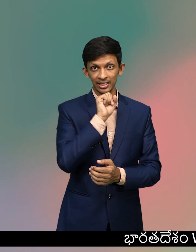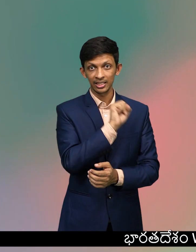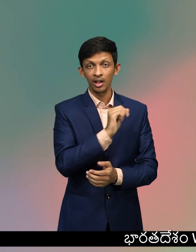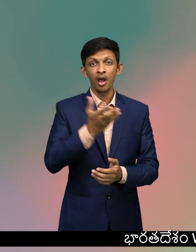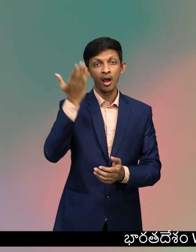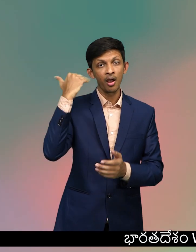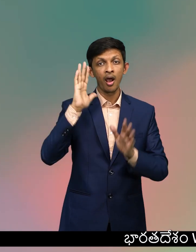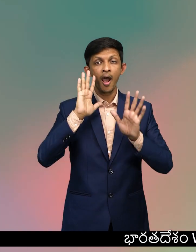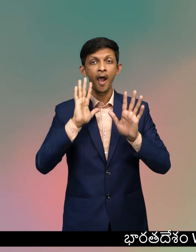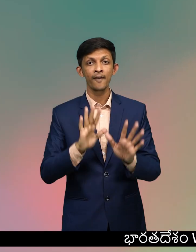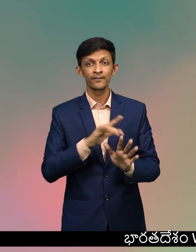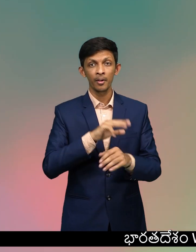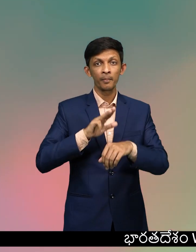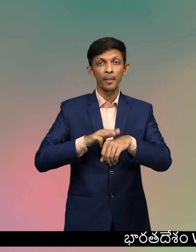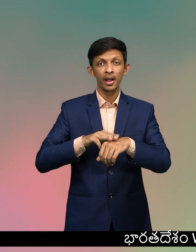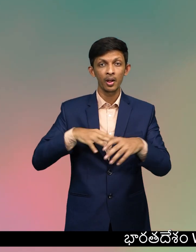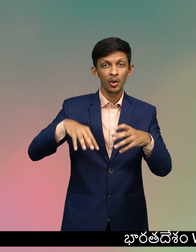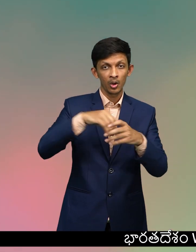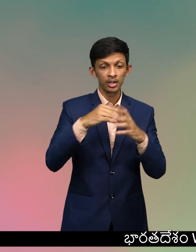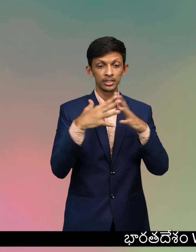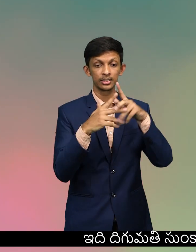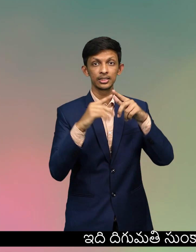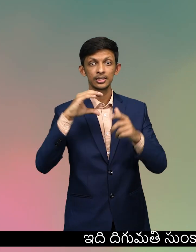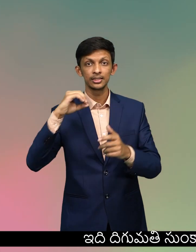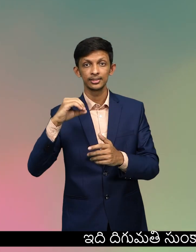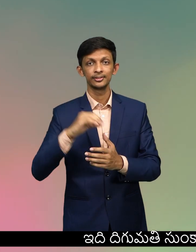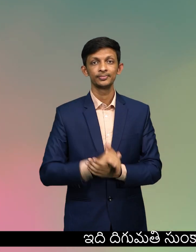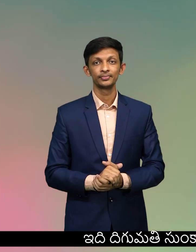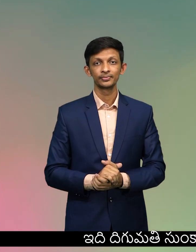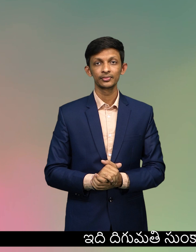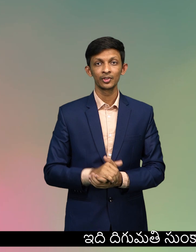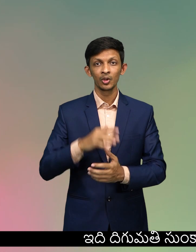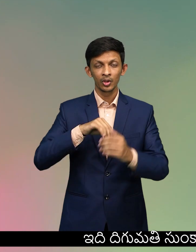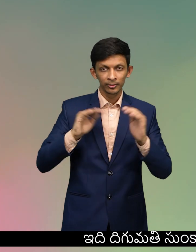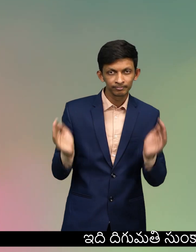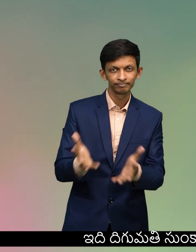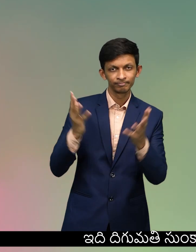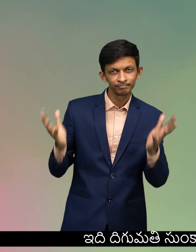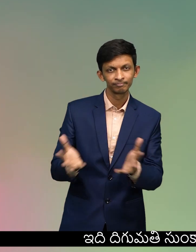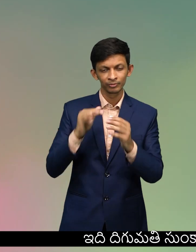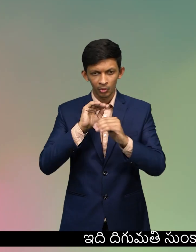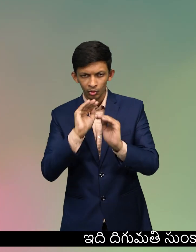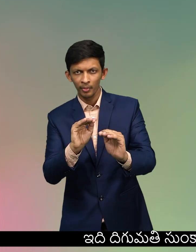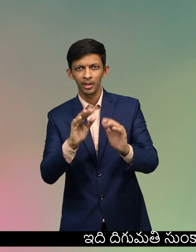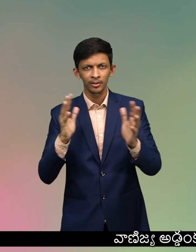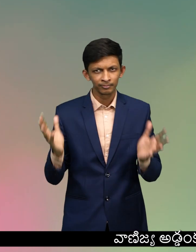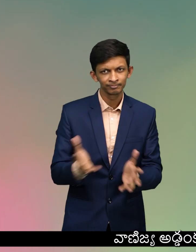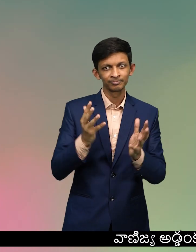భారతదేశం WTOలో సభ్యదేశంగా ఉంది. ఇది దిగుమతి సుంకాలు మరియు దిగుమతి కోట్లు వంటి